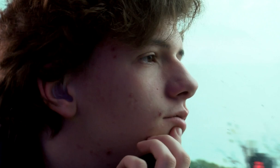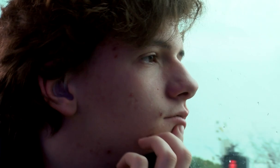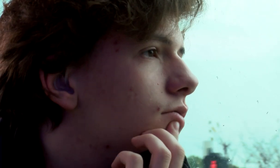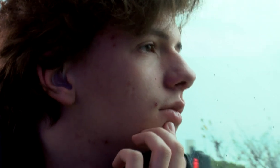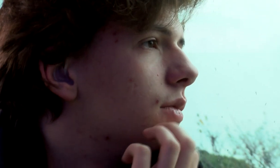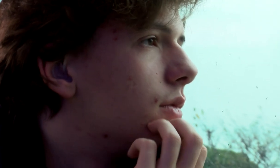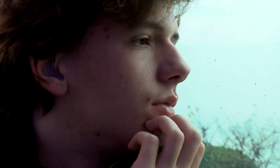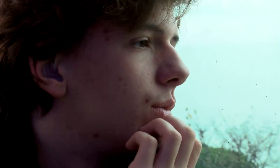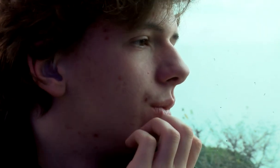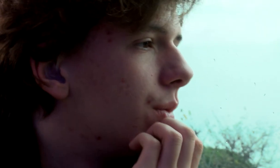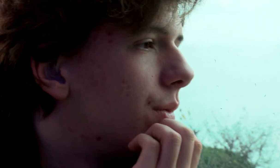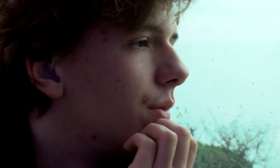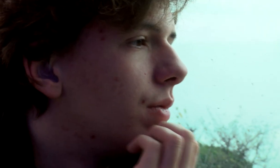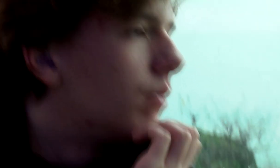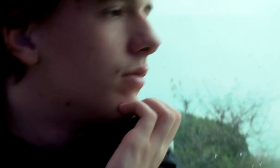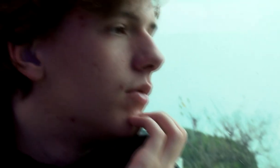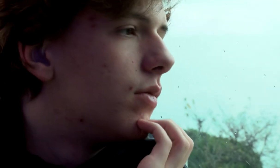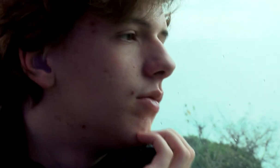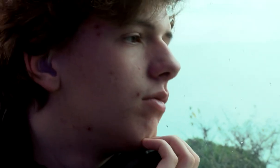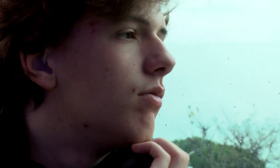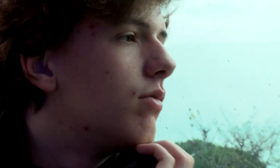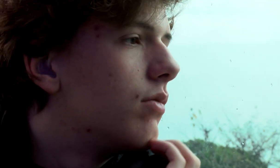Et c'est un médecin qui nous a dit d'aller faire des tests.